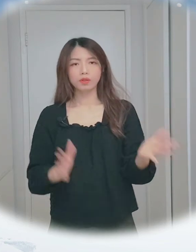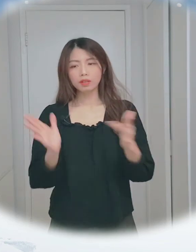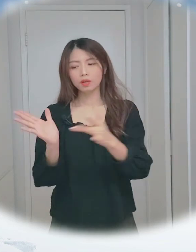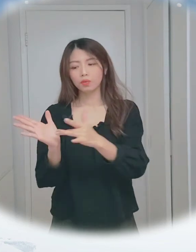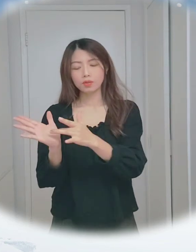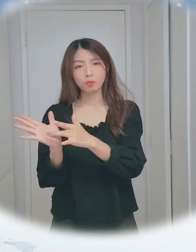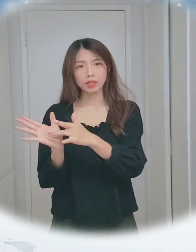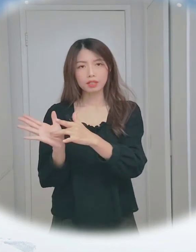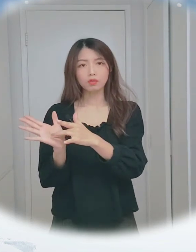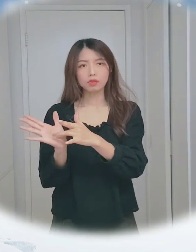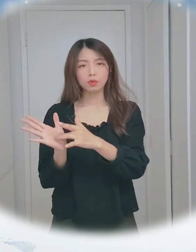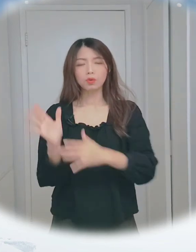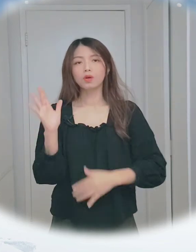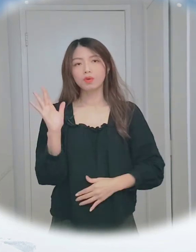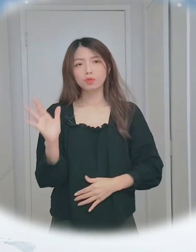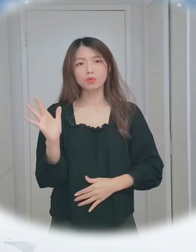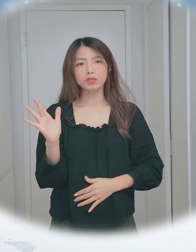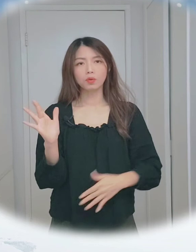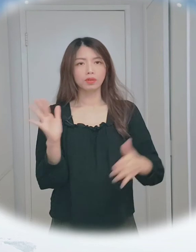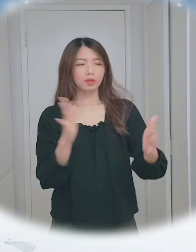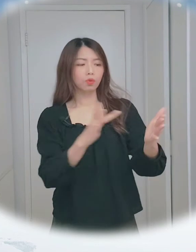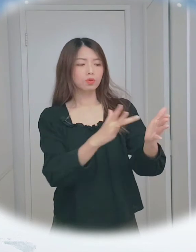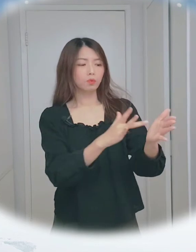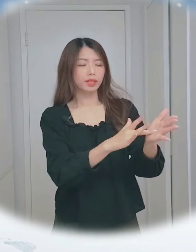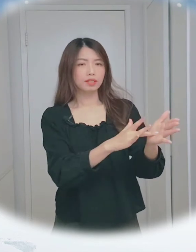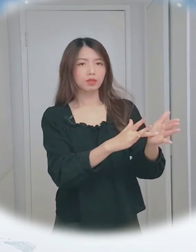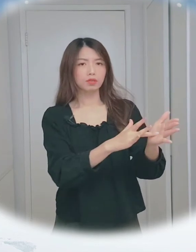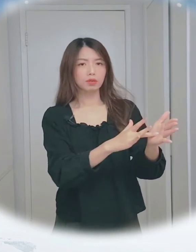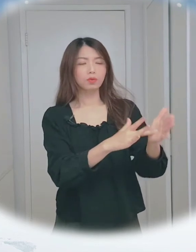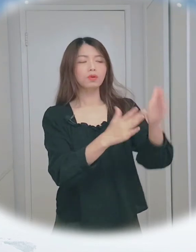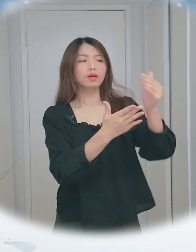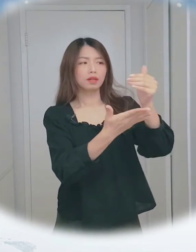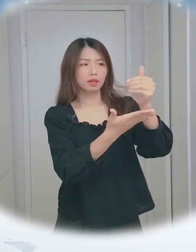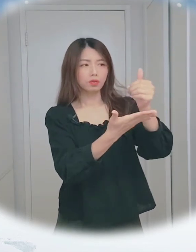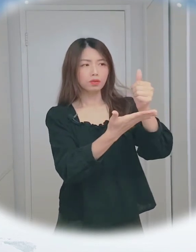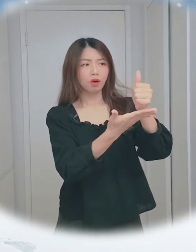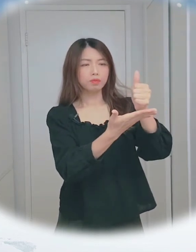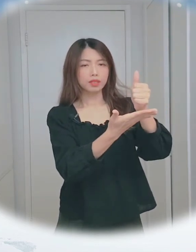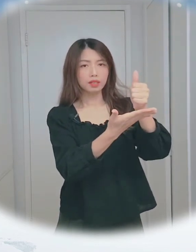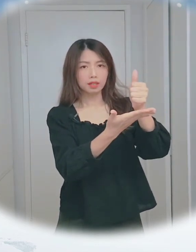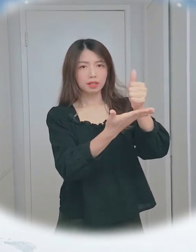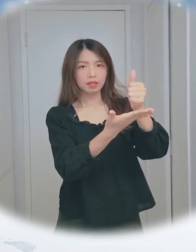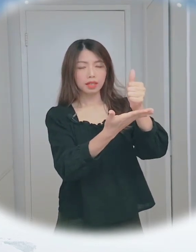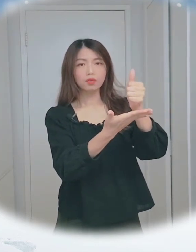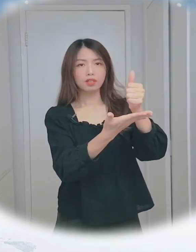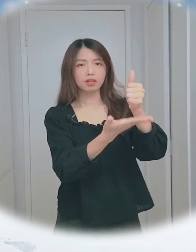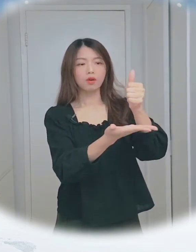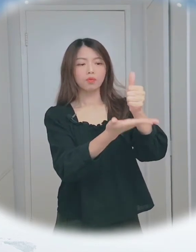중지로는 왼손바닥 찍어주시고 왼손 중지로는 오른손바닥 찍어주시고 그리고 엄지